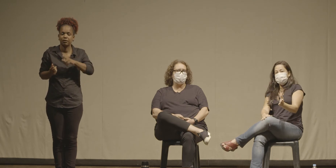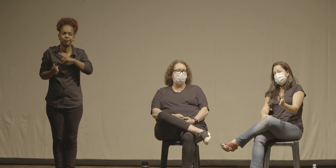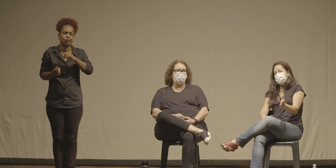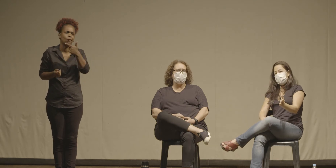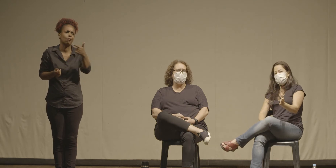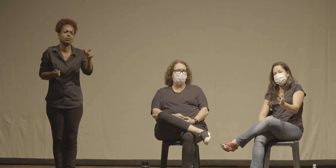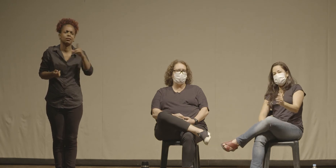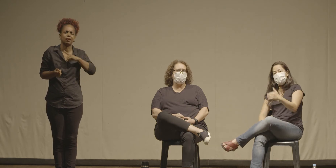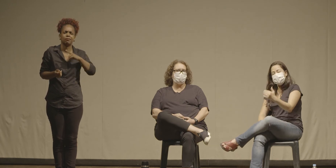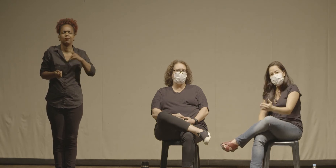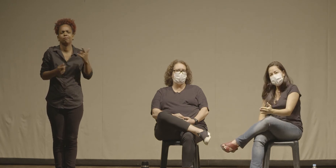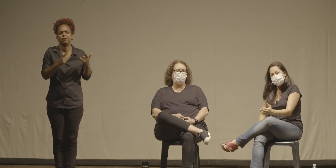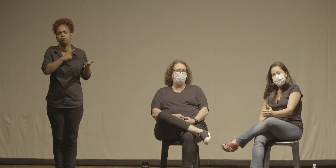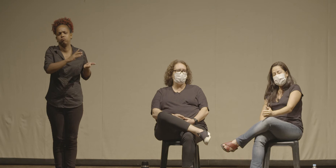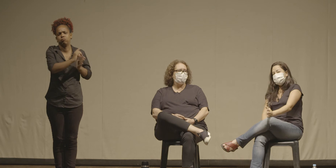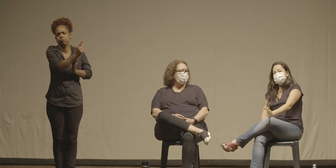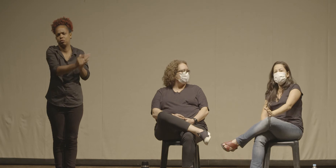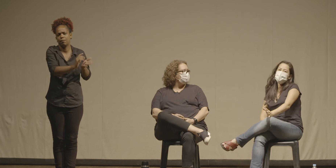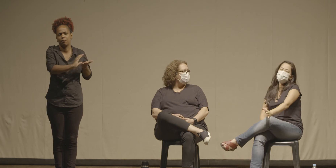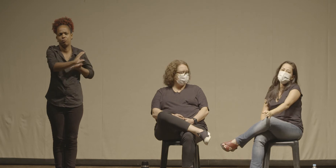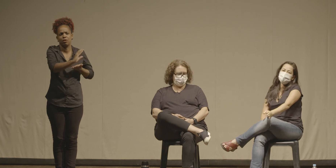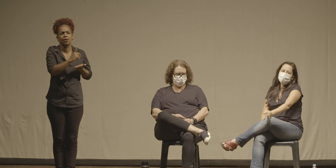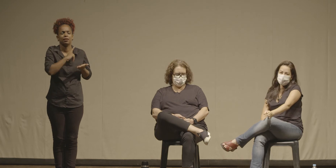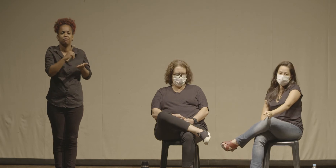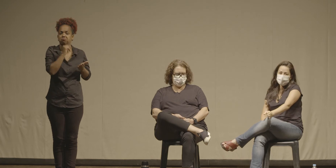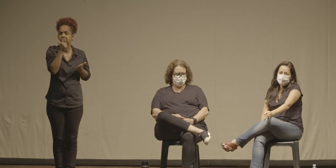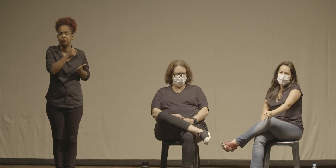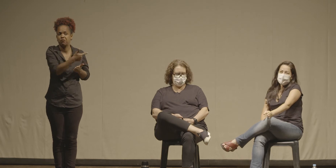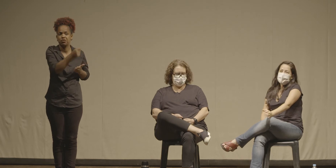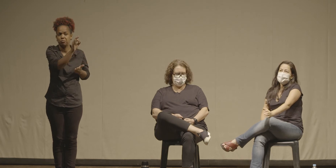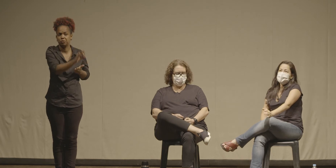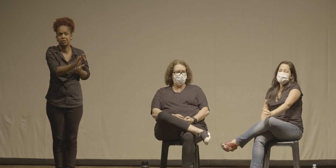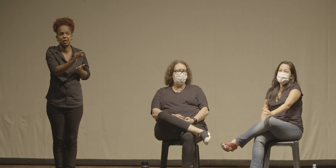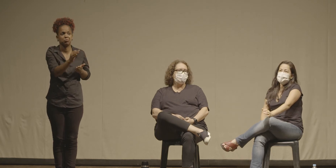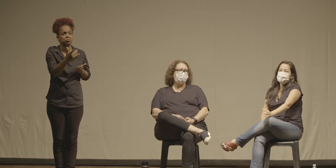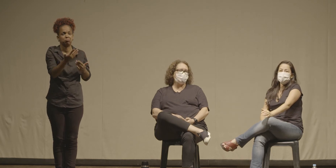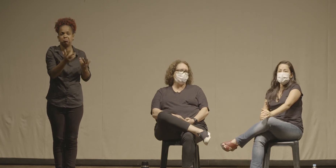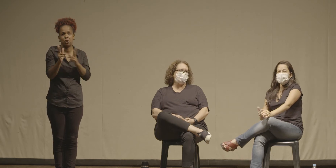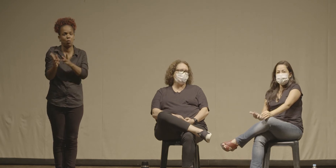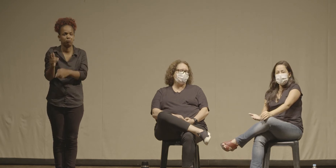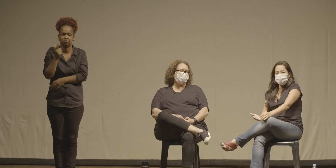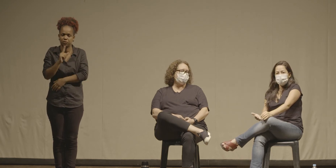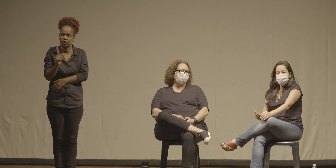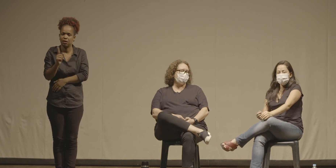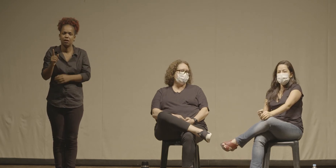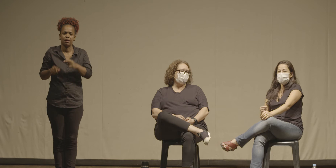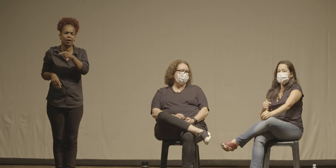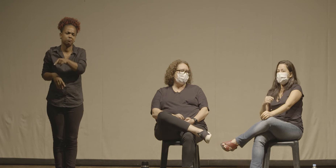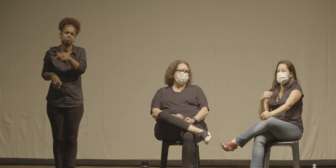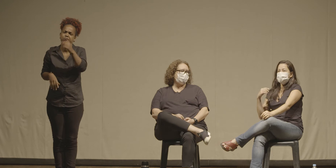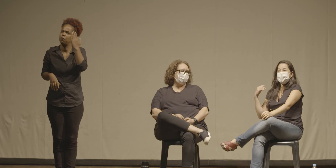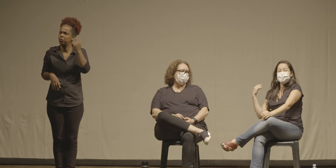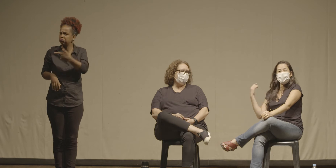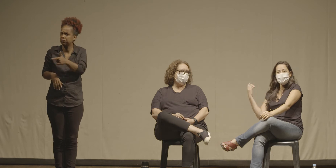produções que não chegaram sequer a 20% desse público. E assim, não tem ninguém famoso, não